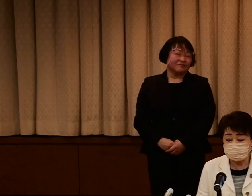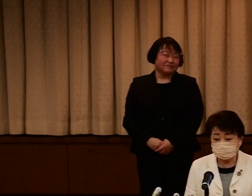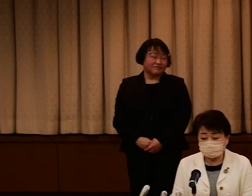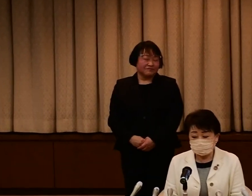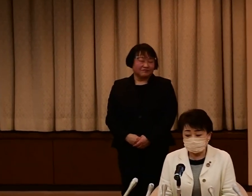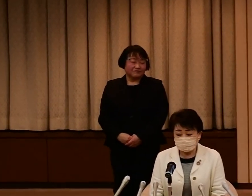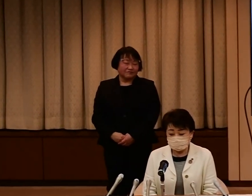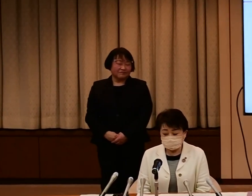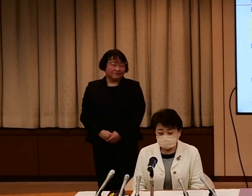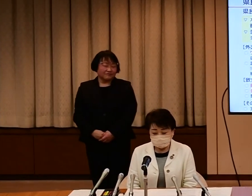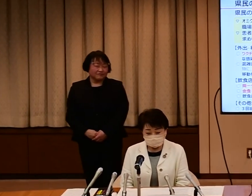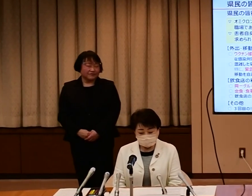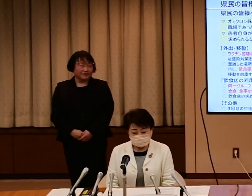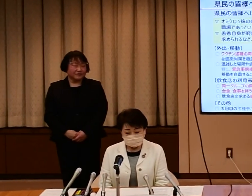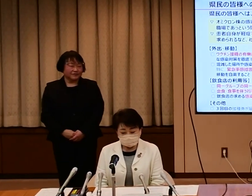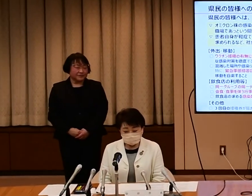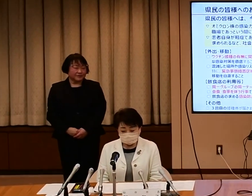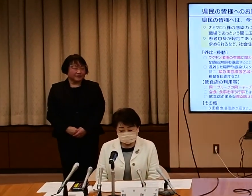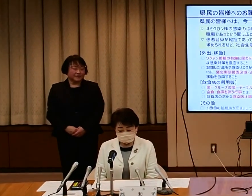はい、質問